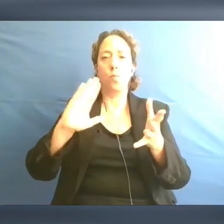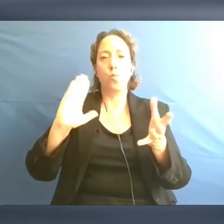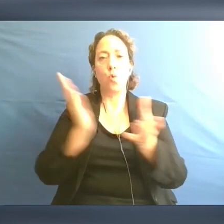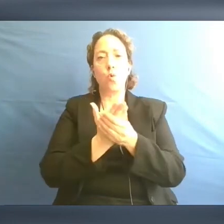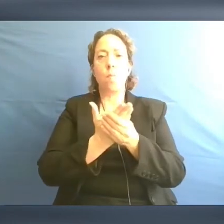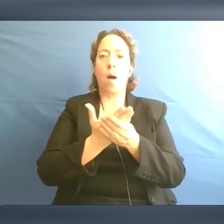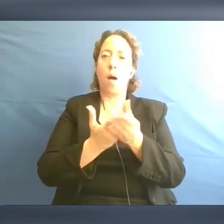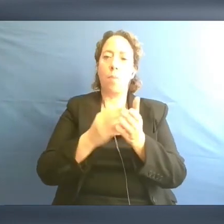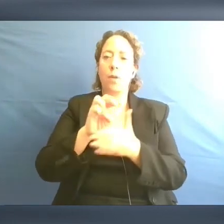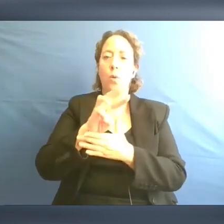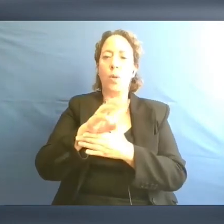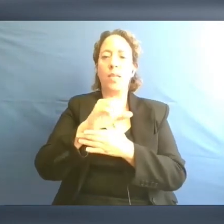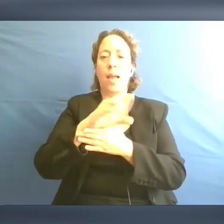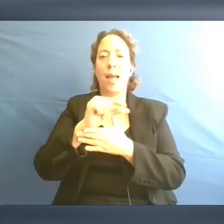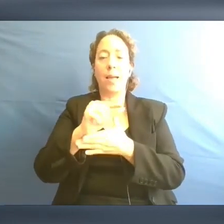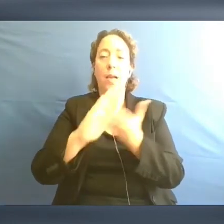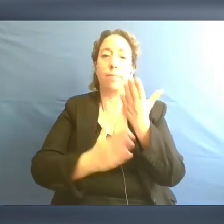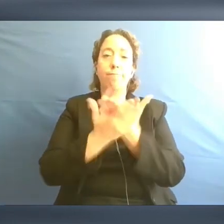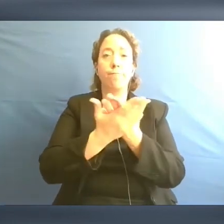de WCAG maintenant?